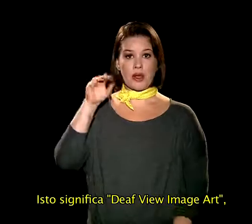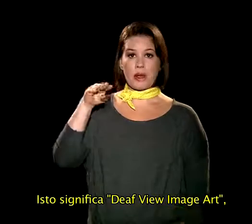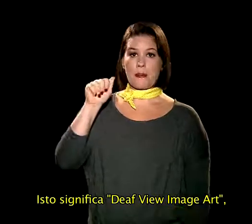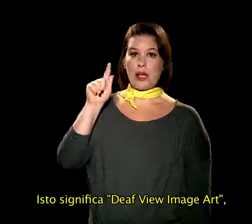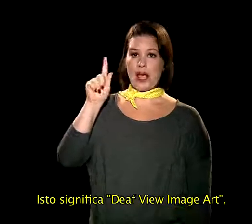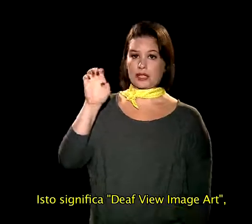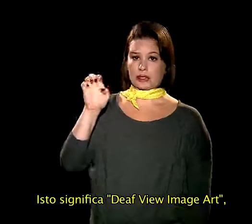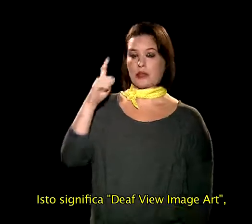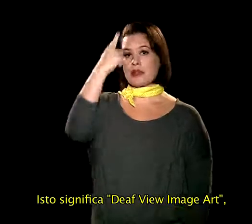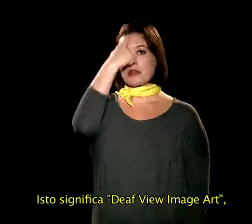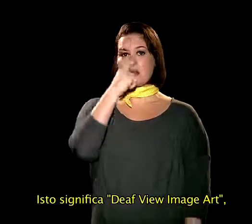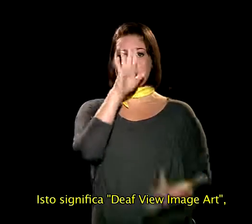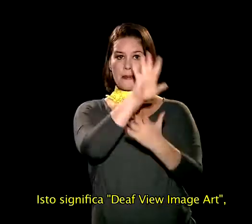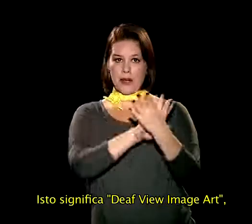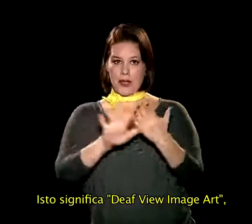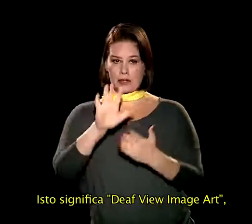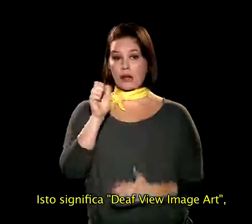View Image Art.